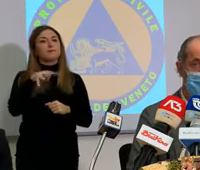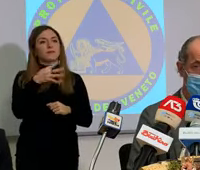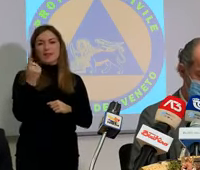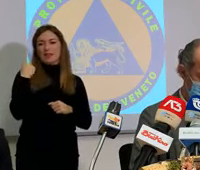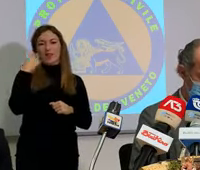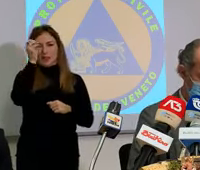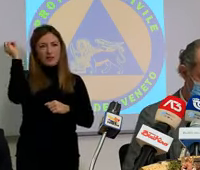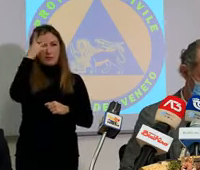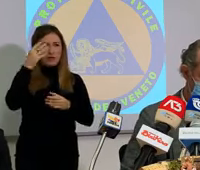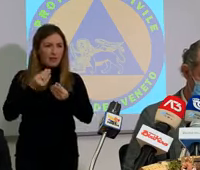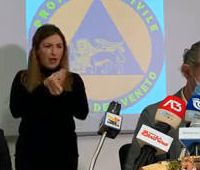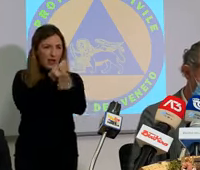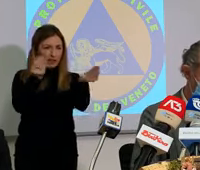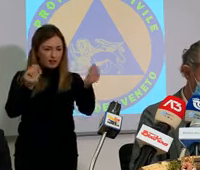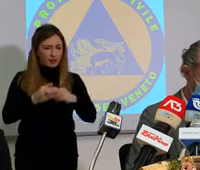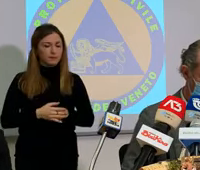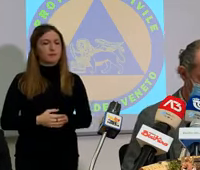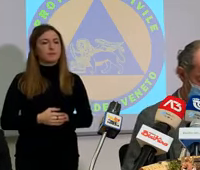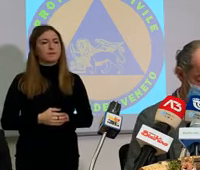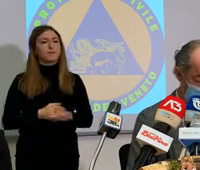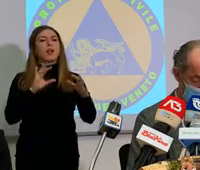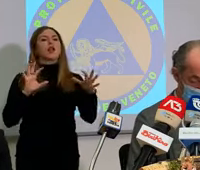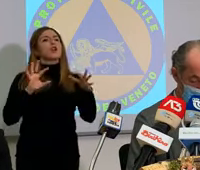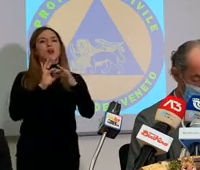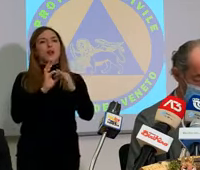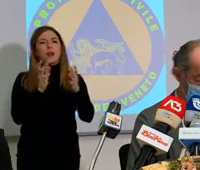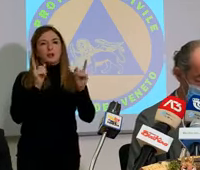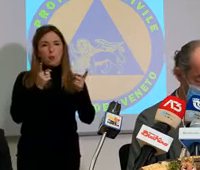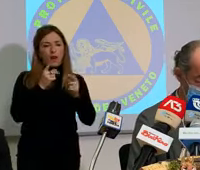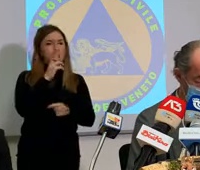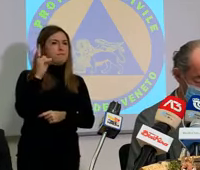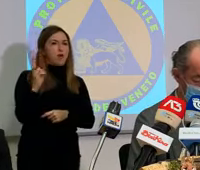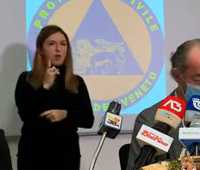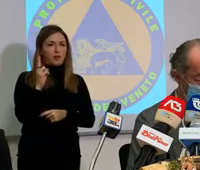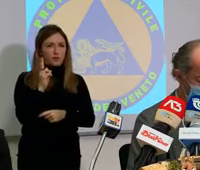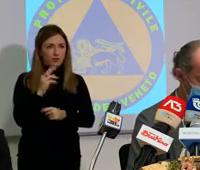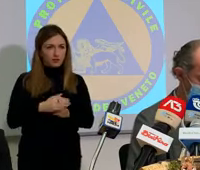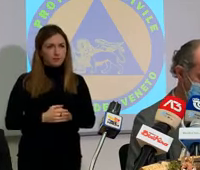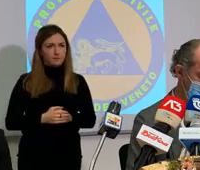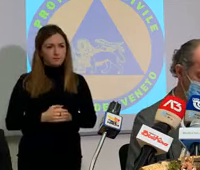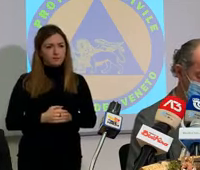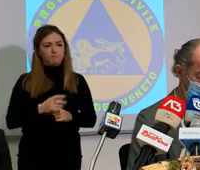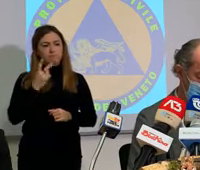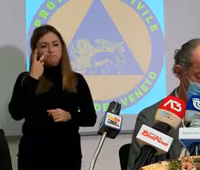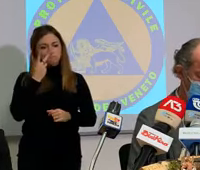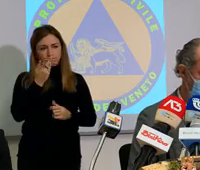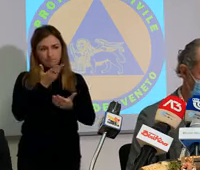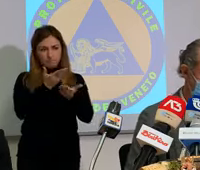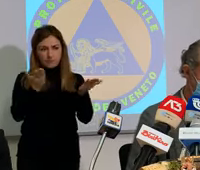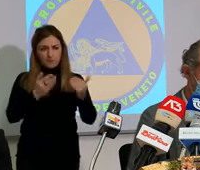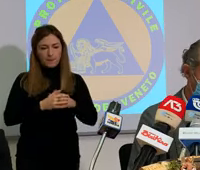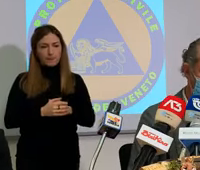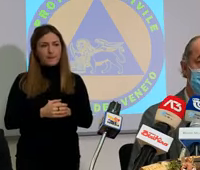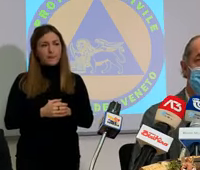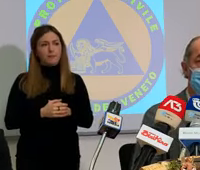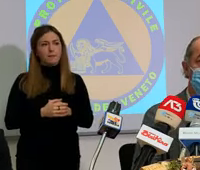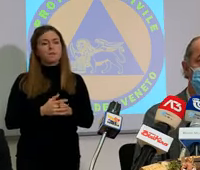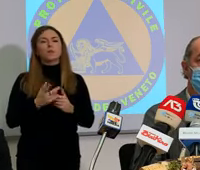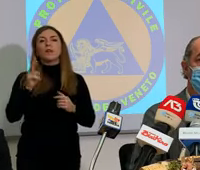di dare sono purtroppo è riferita ai decessi la vedete e vi dà il posizionamento